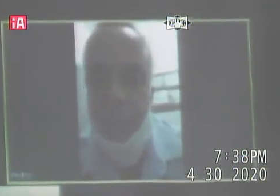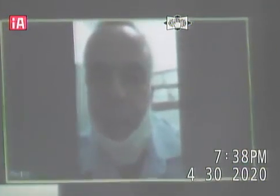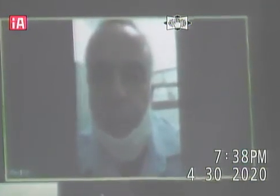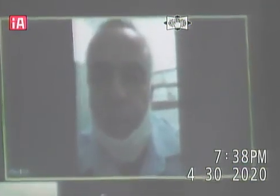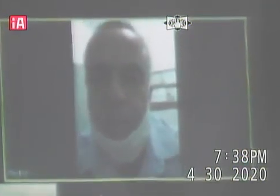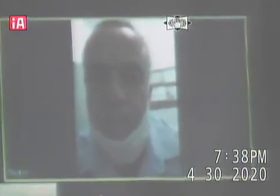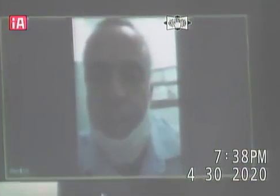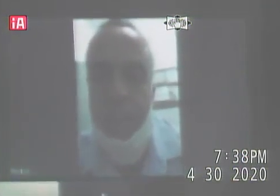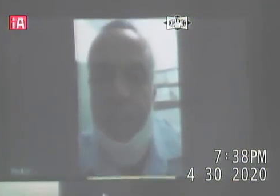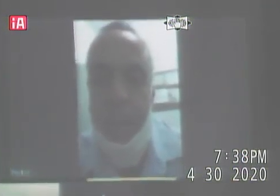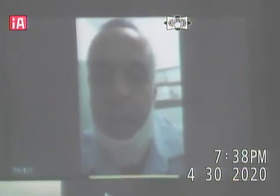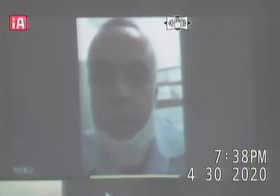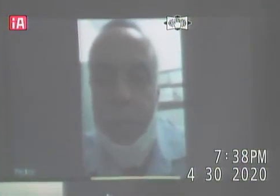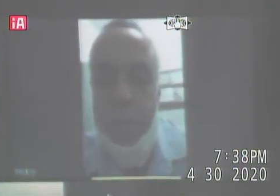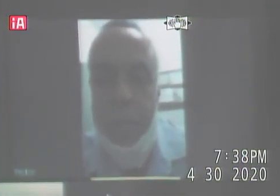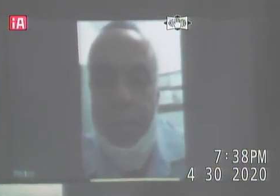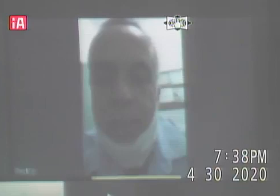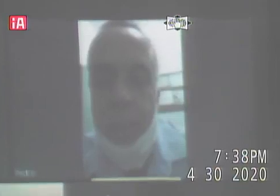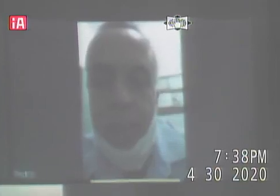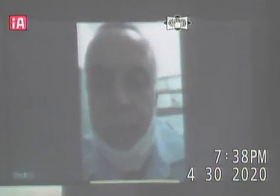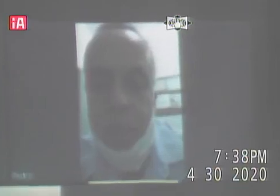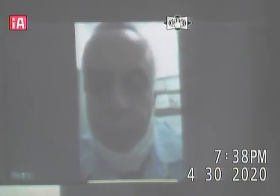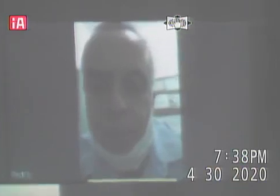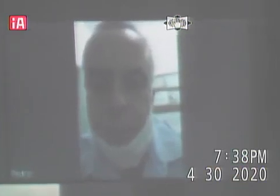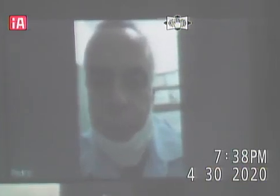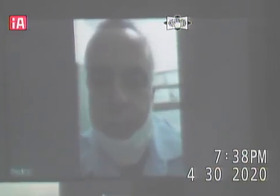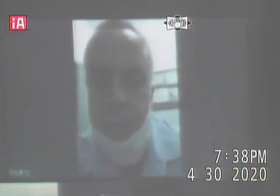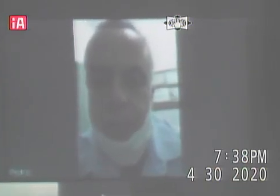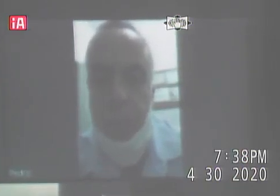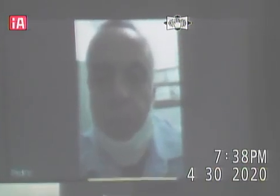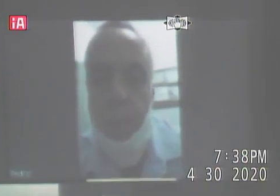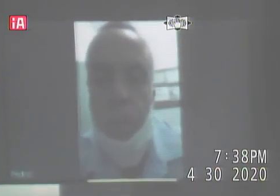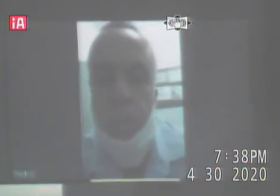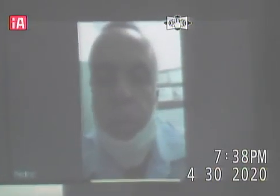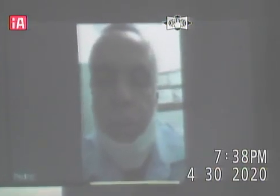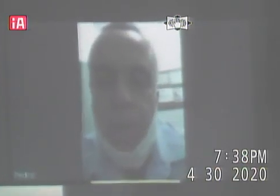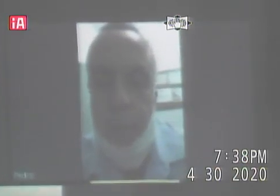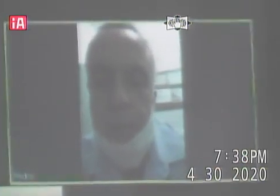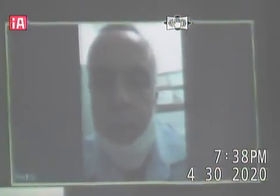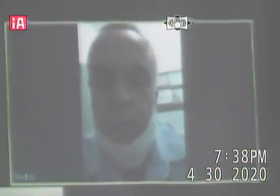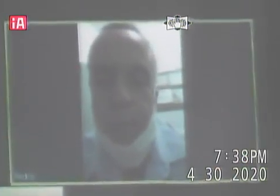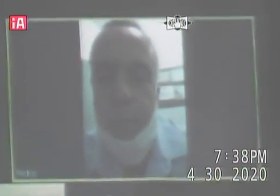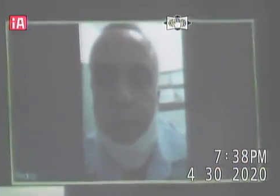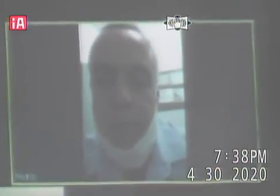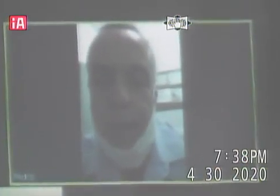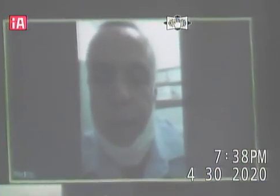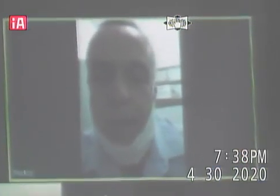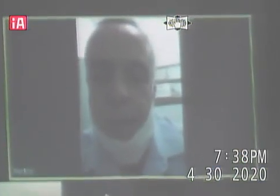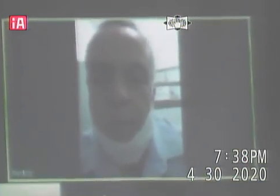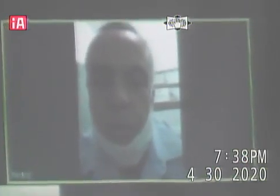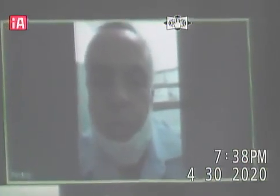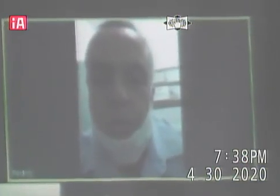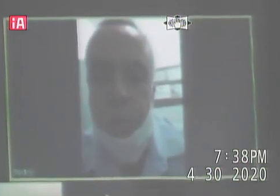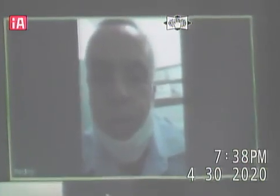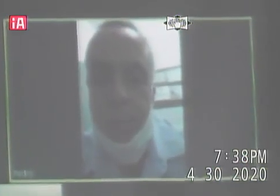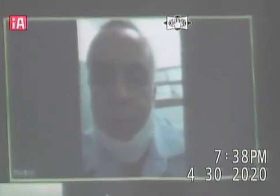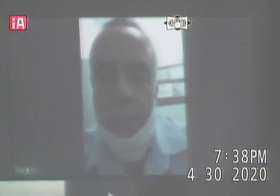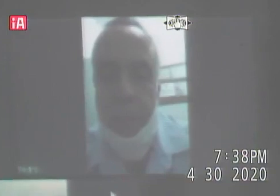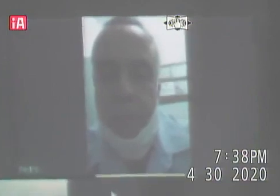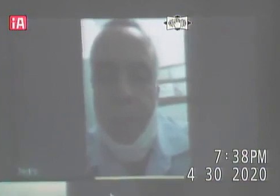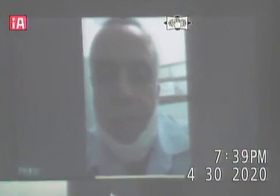imensas, isso tinha que ser previsto. Quando o governo libera os